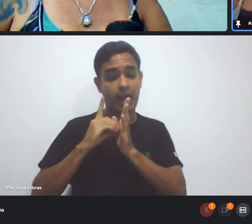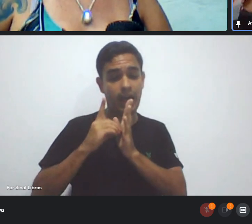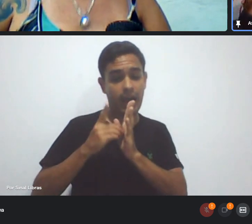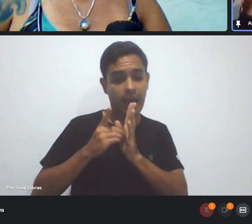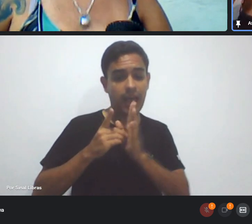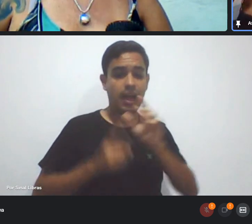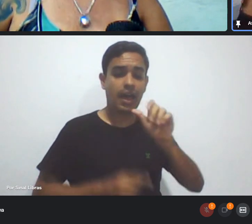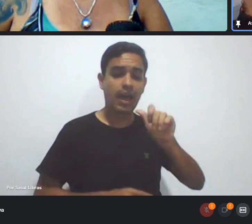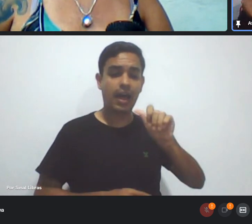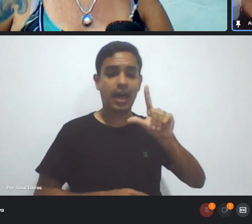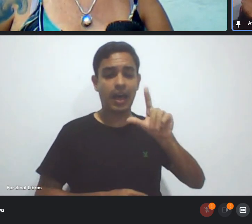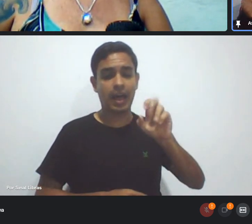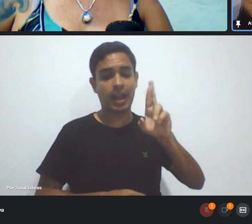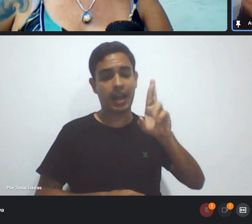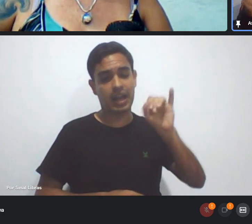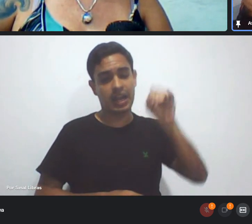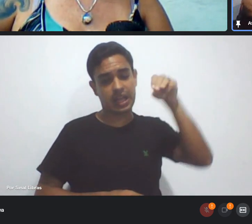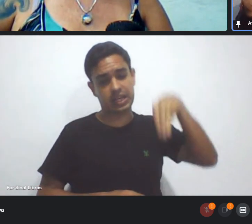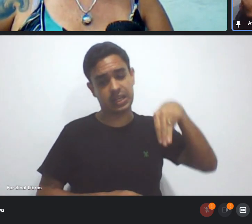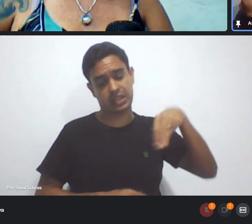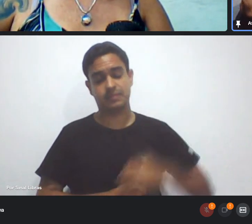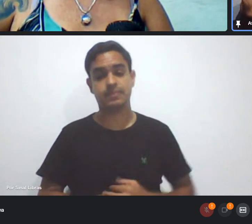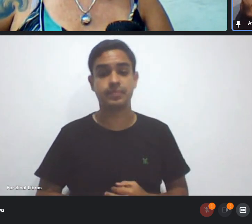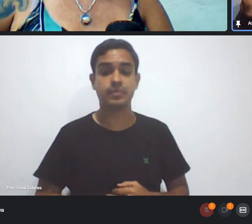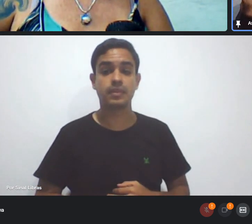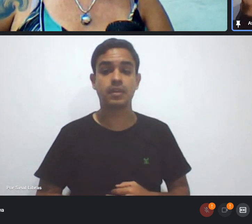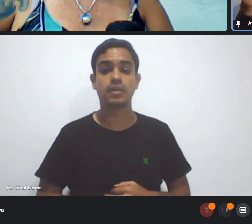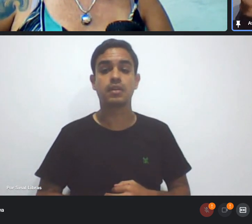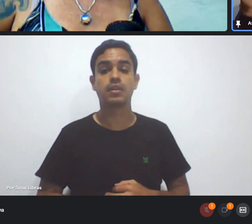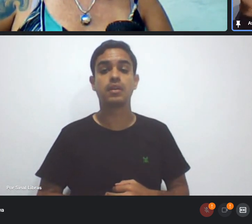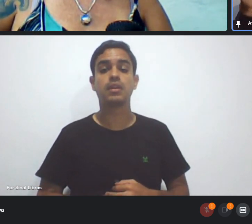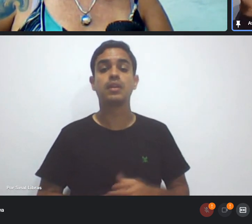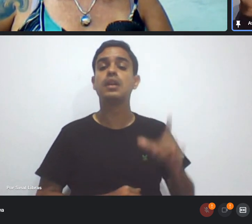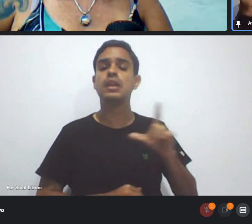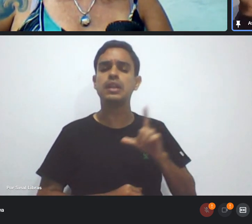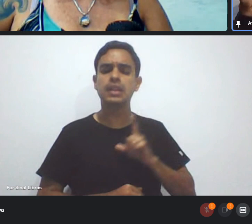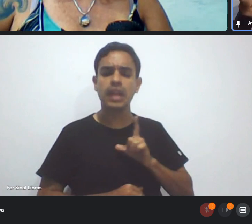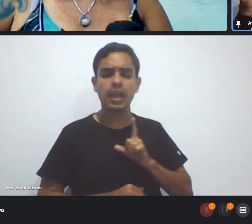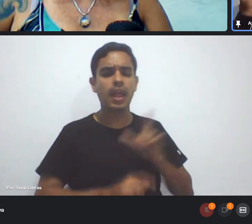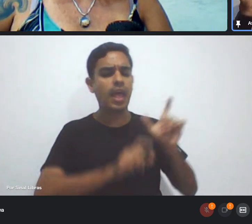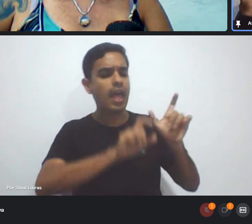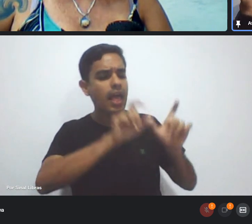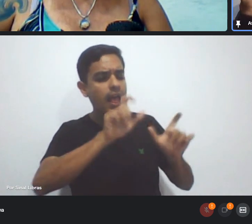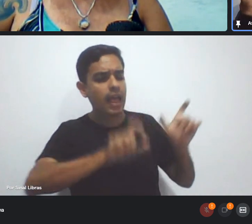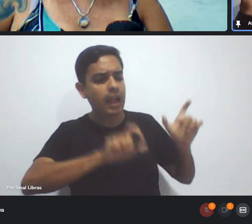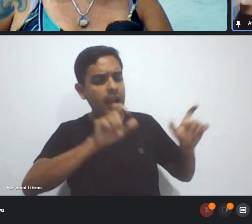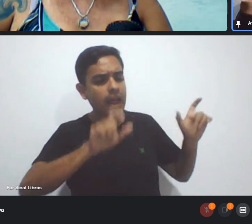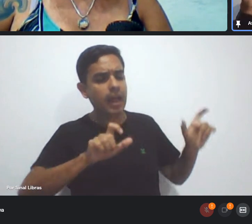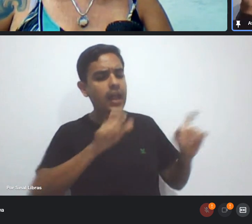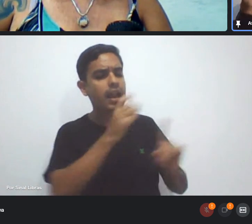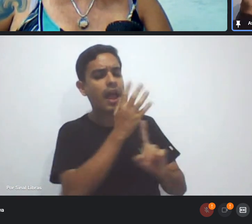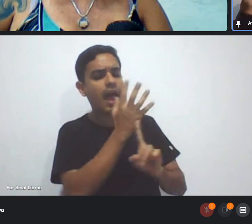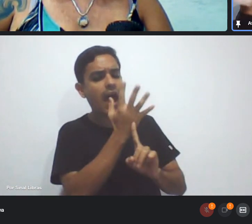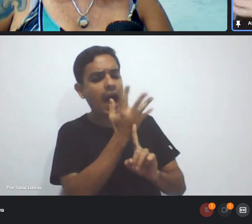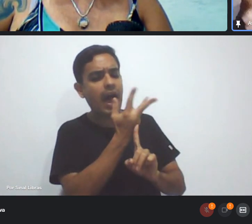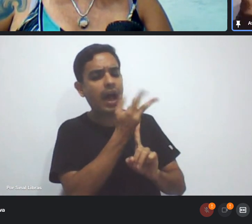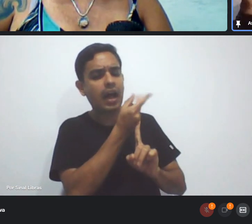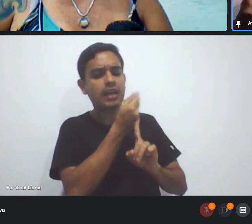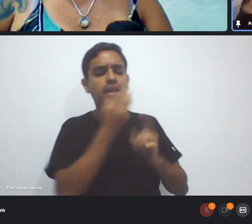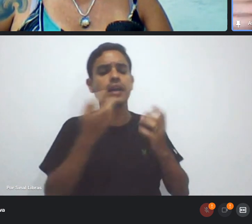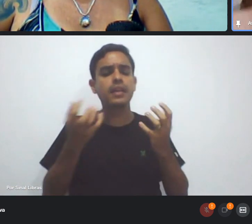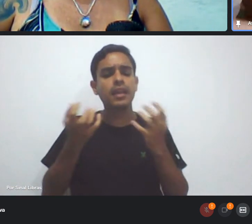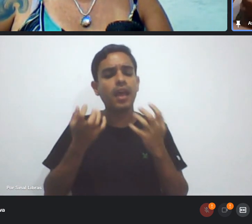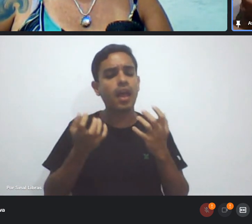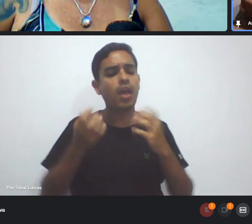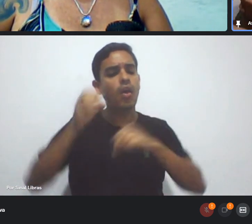tá? Então, eu queria dizer que muitos artistas também querem oficinas, né? Sobre